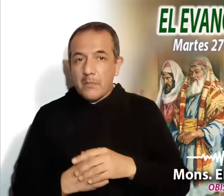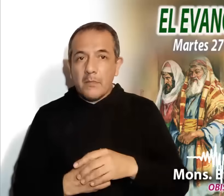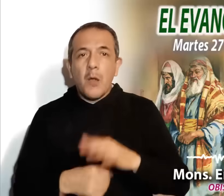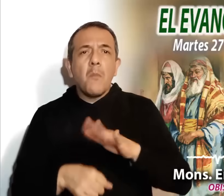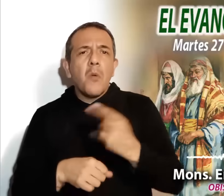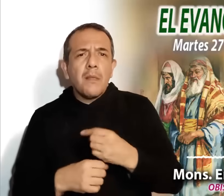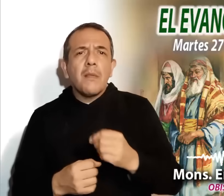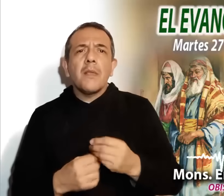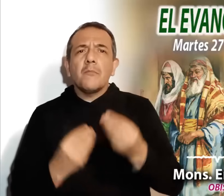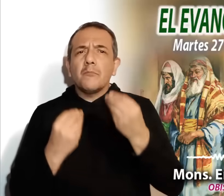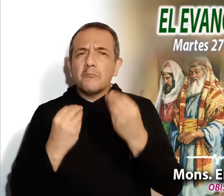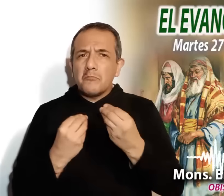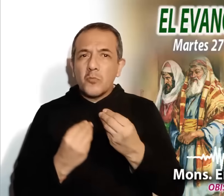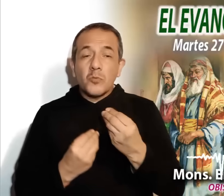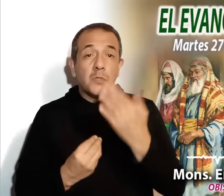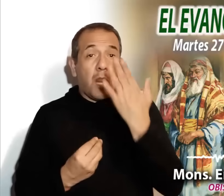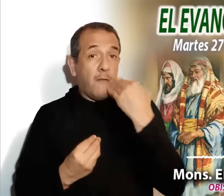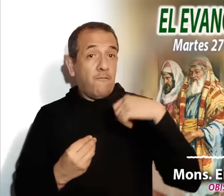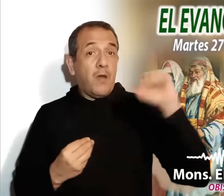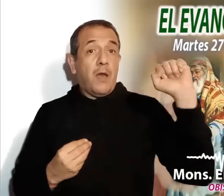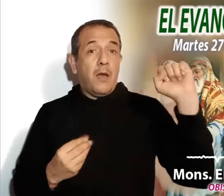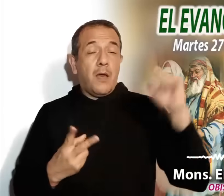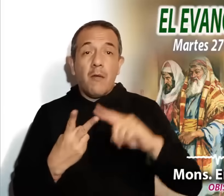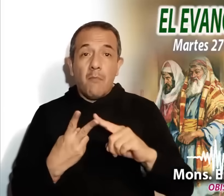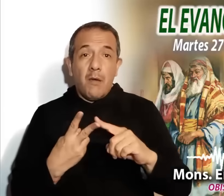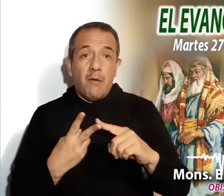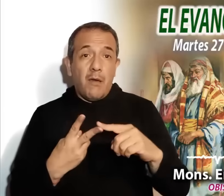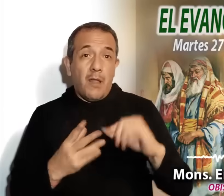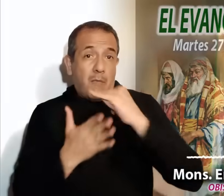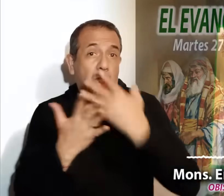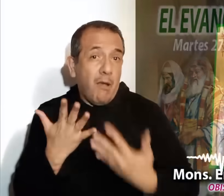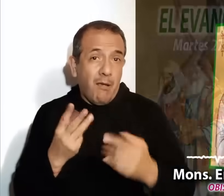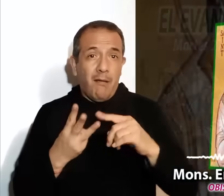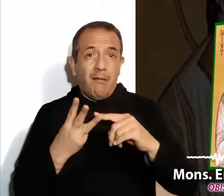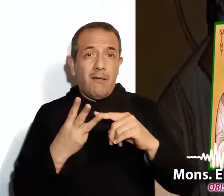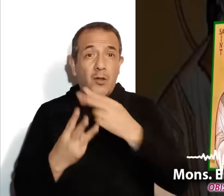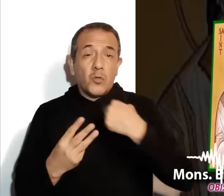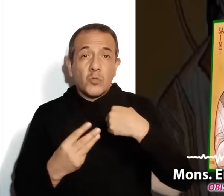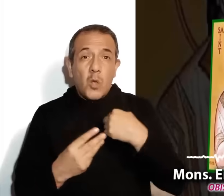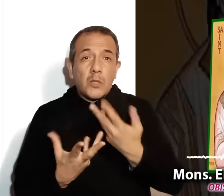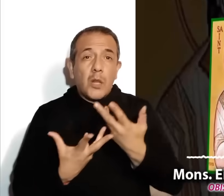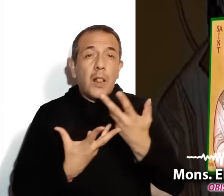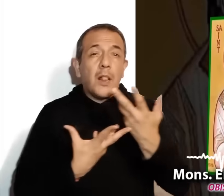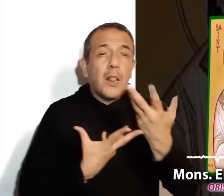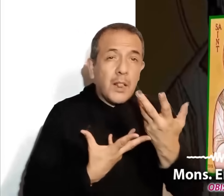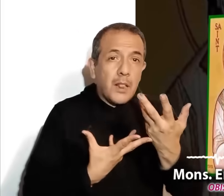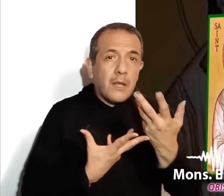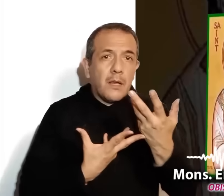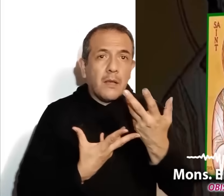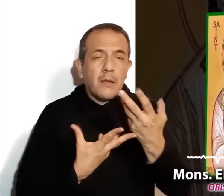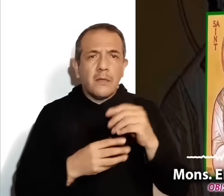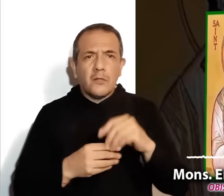atrae tanto la publicidad, la fama y el nombre que nos vamos haciendo frente a los demás?